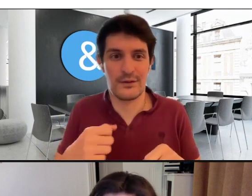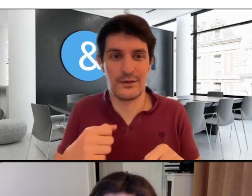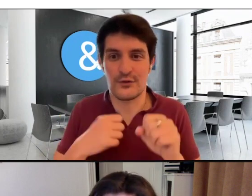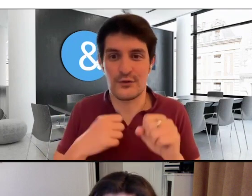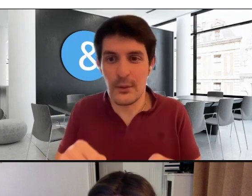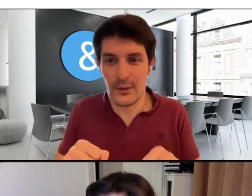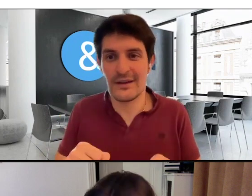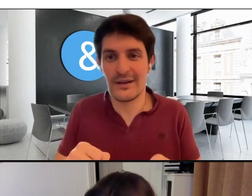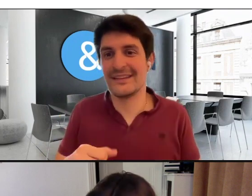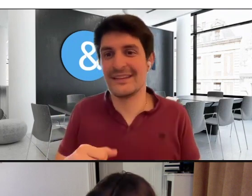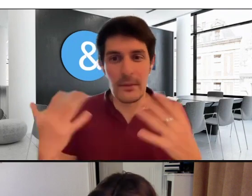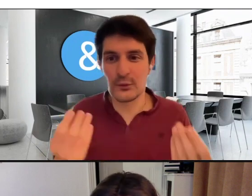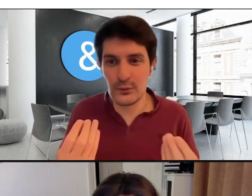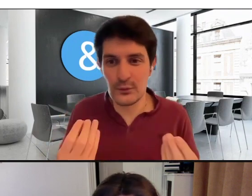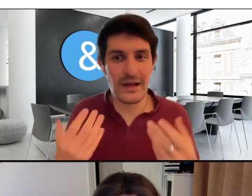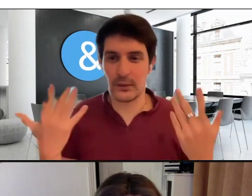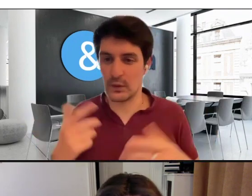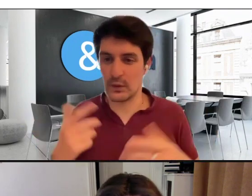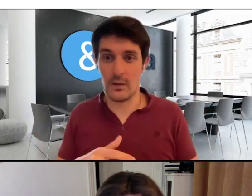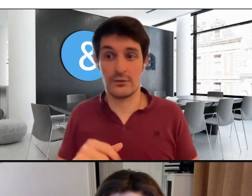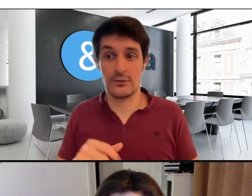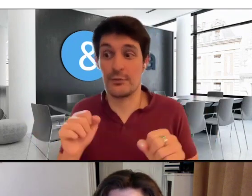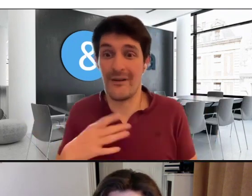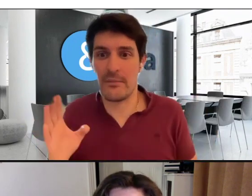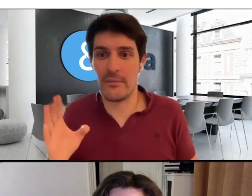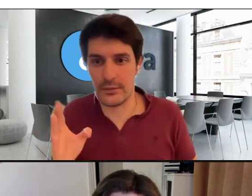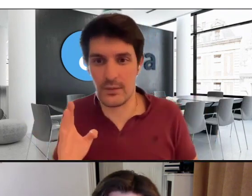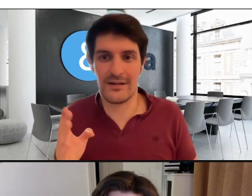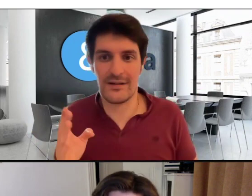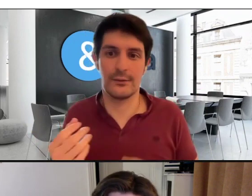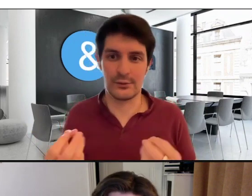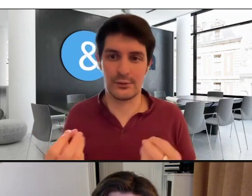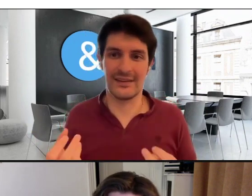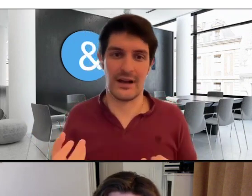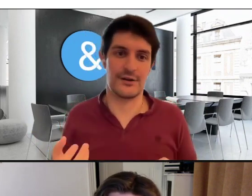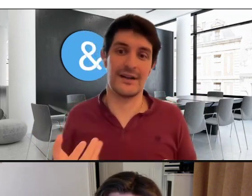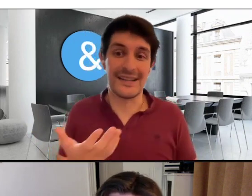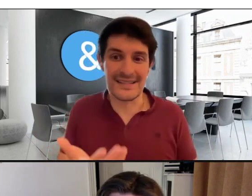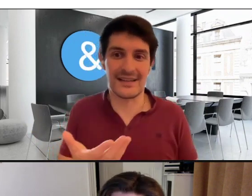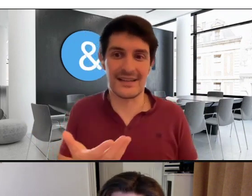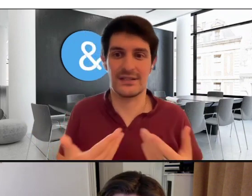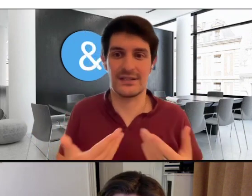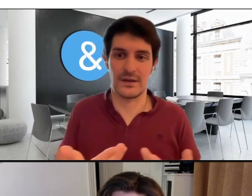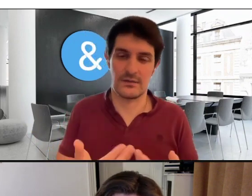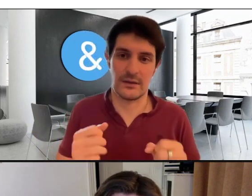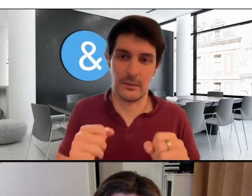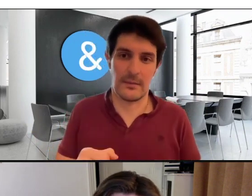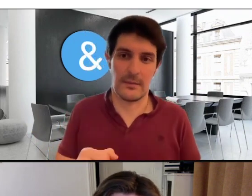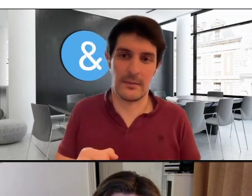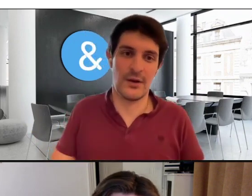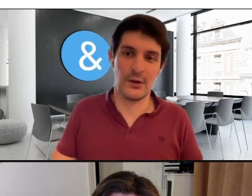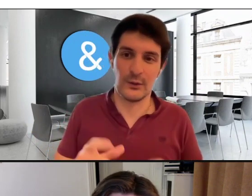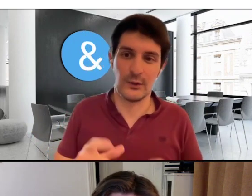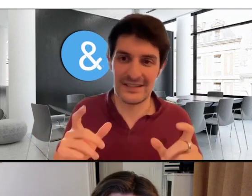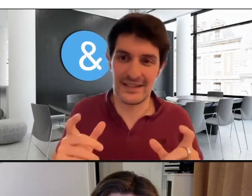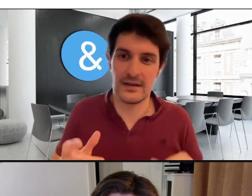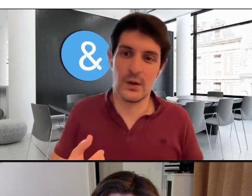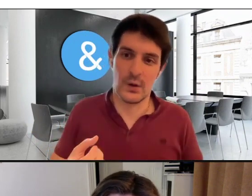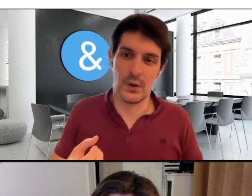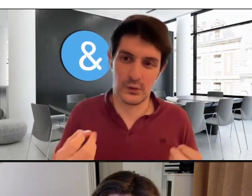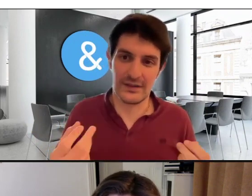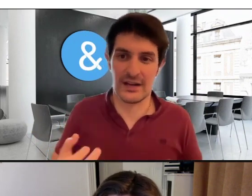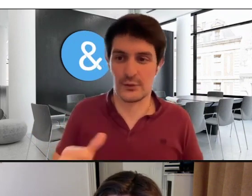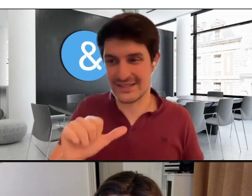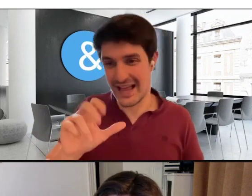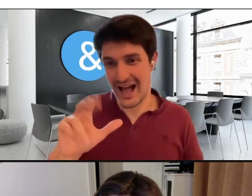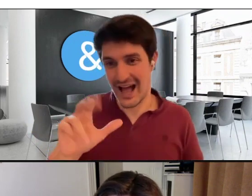peux, n'importe où, n'importe quand, tu peux avoir besoin de sous-titrage. Ça, cette situation, ça te permet de tester le sous-titrage.